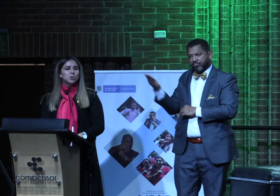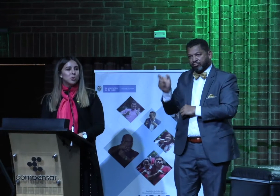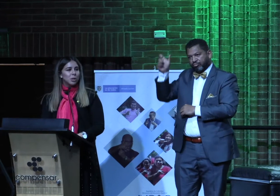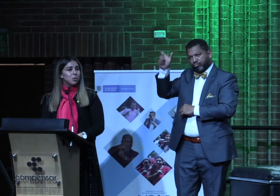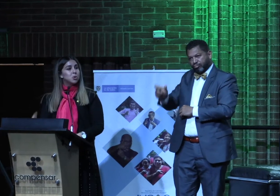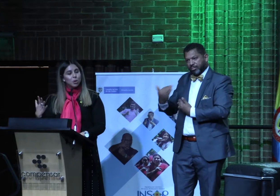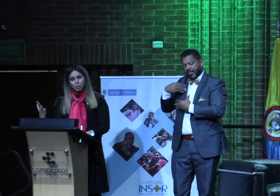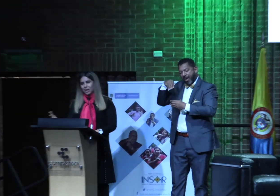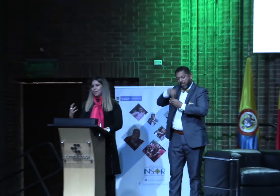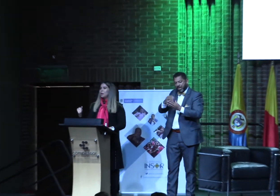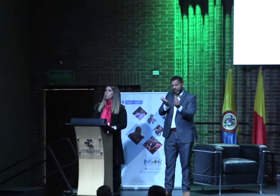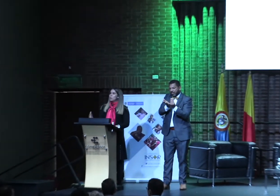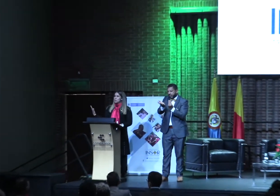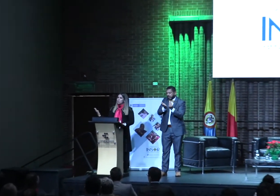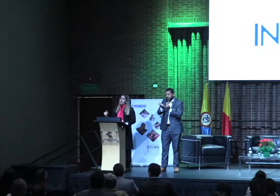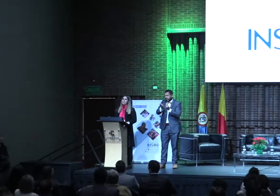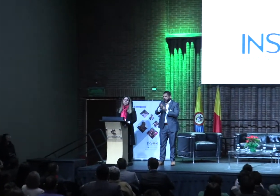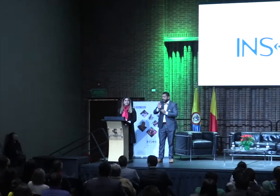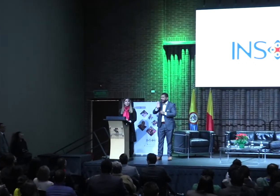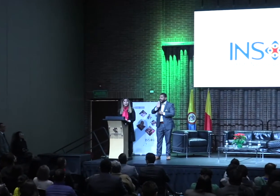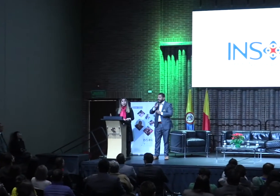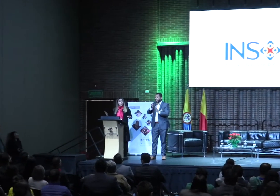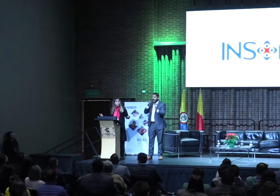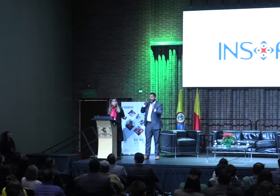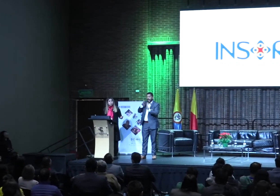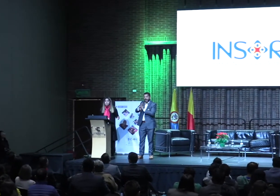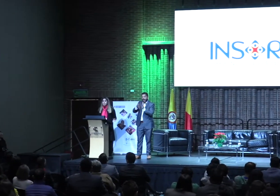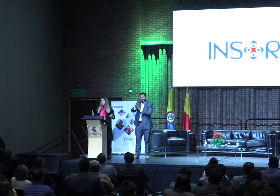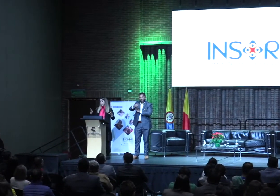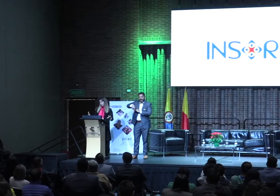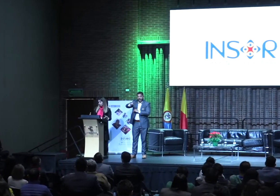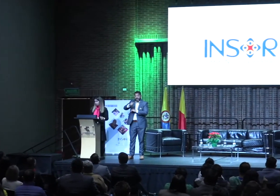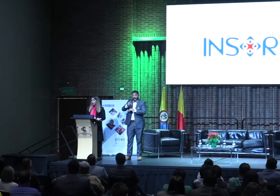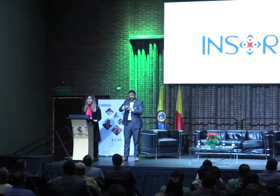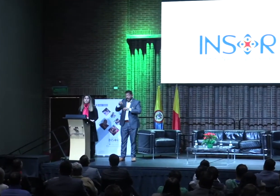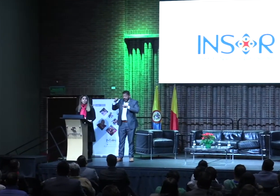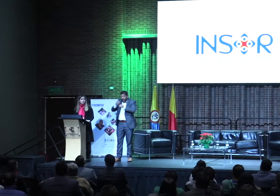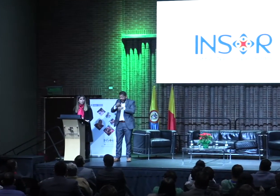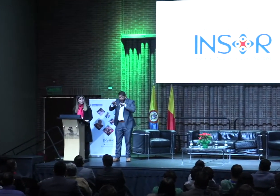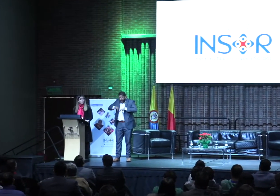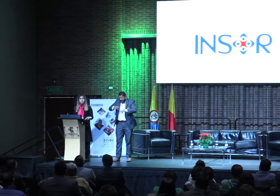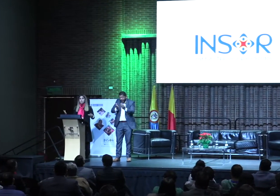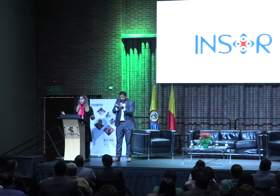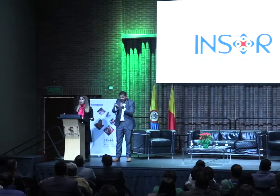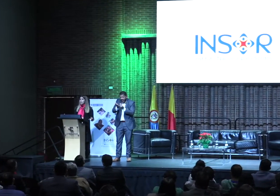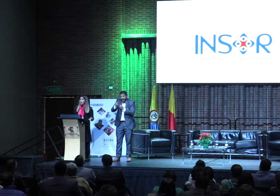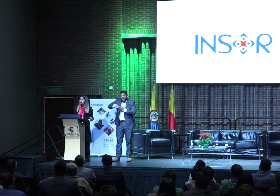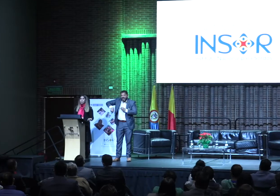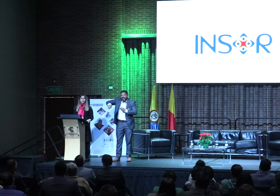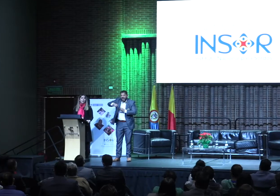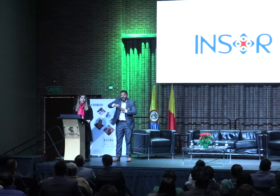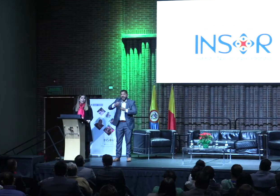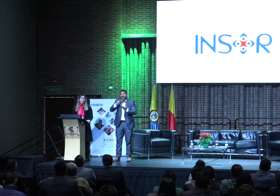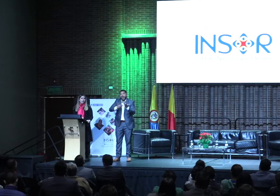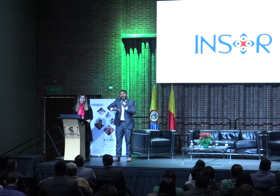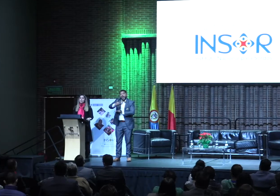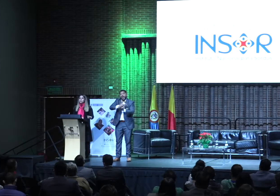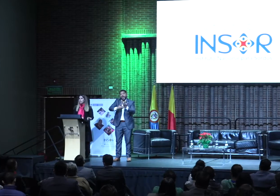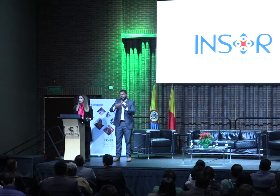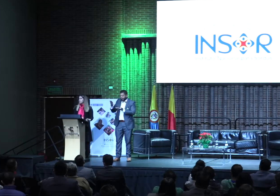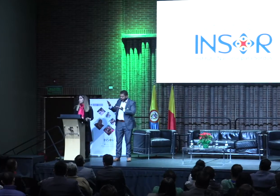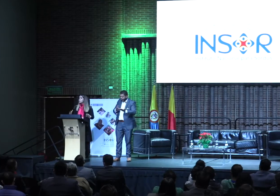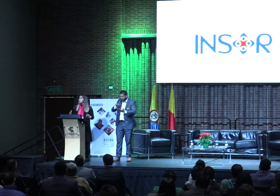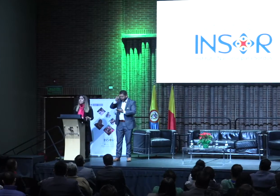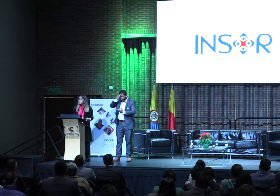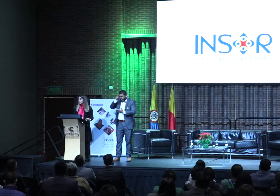Consejo Consultivo Sordo, elegido por ellos para que les presentara lo que nosotros hicimos en este espacio de participación y diálogo, que